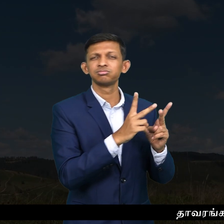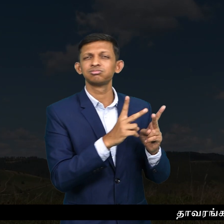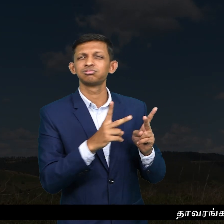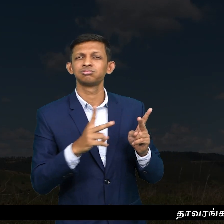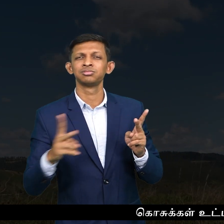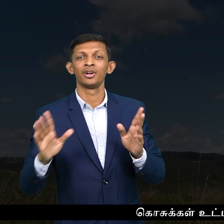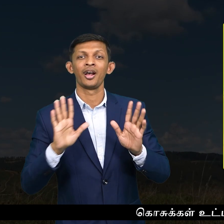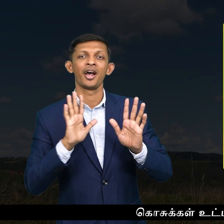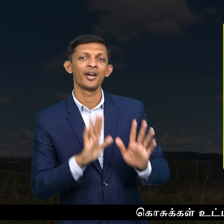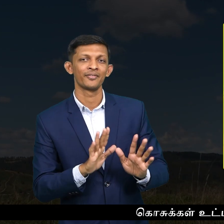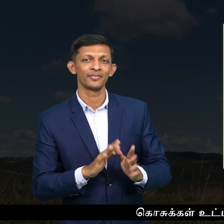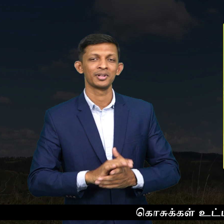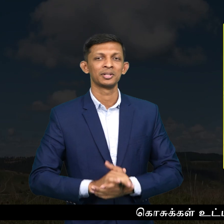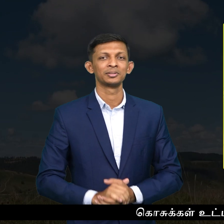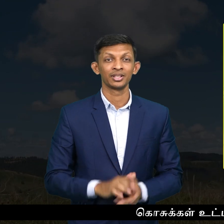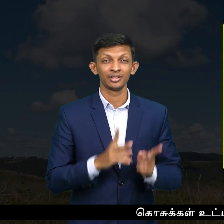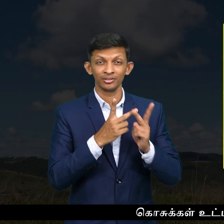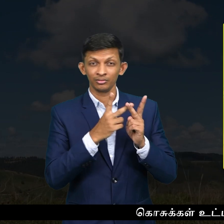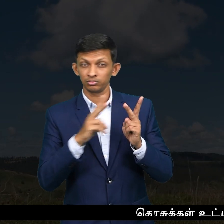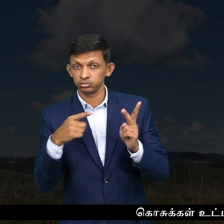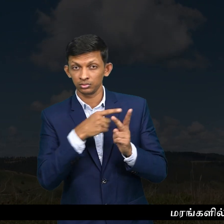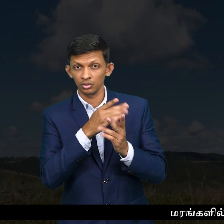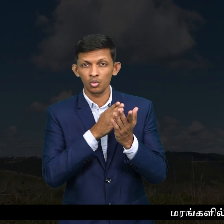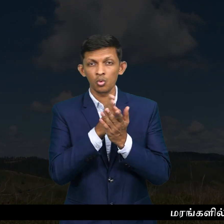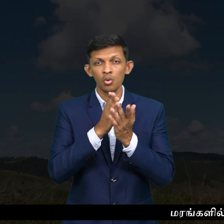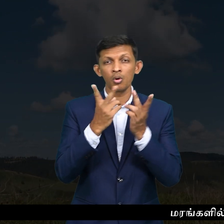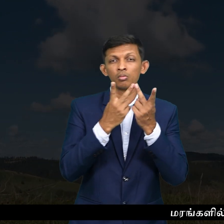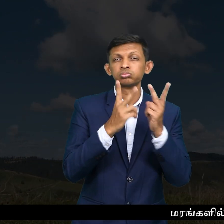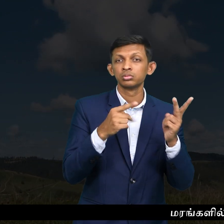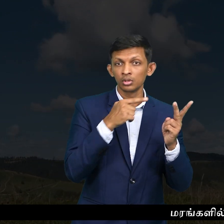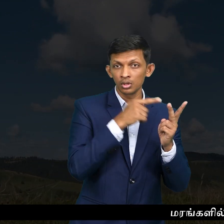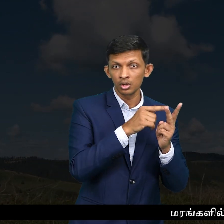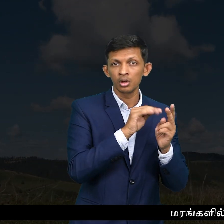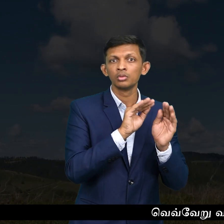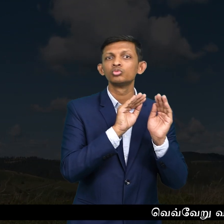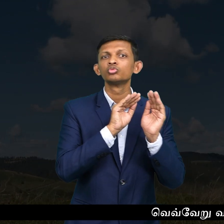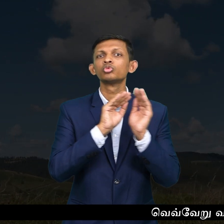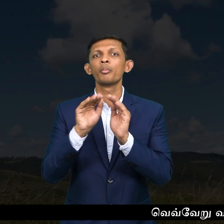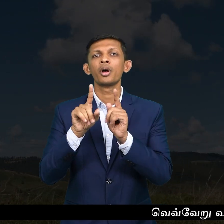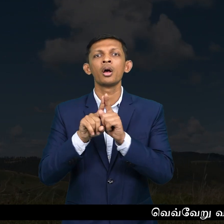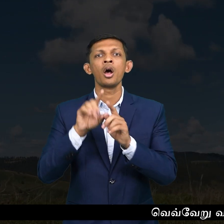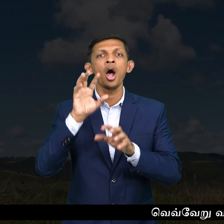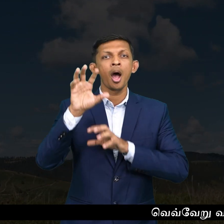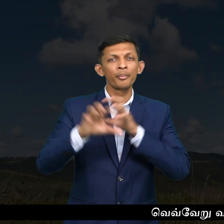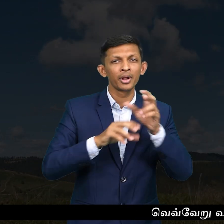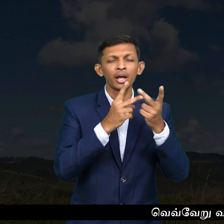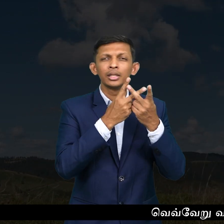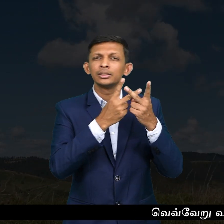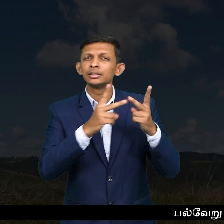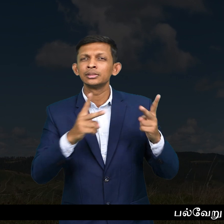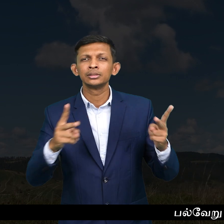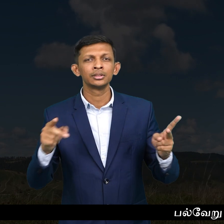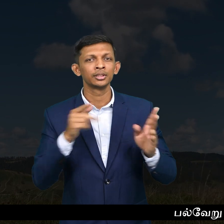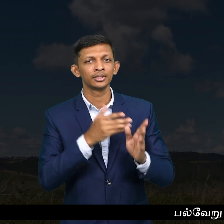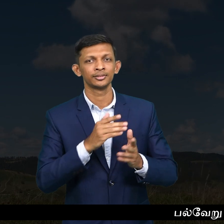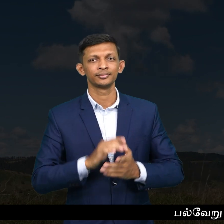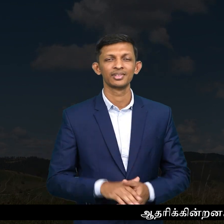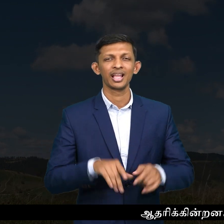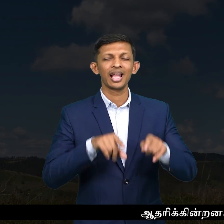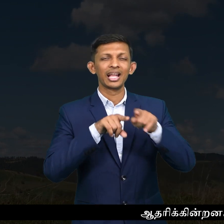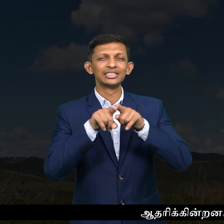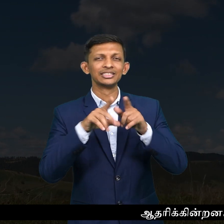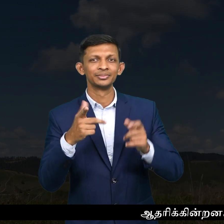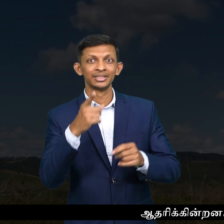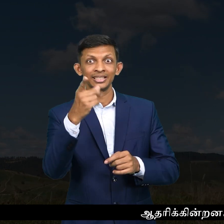பாசிகள், கொசுக்கள் உட்பட பல உயிரினங்கள் மரங்களில் வாழ்கின்றன. வெவ்வேறு வகையான மரங்கள் பல்வேறு